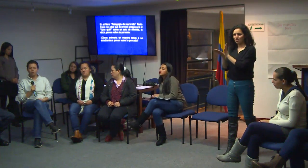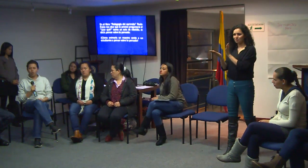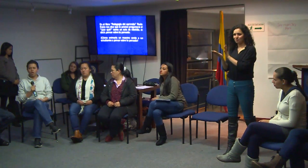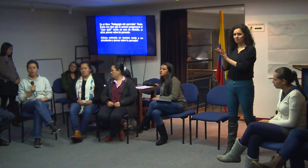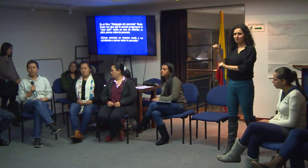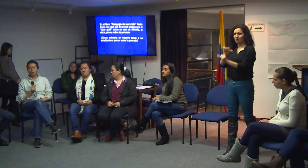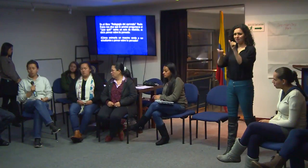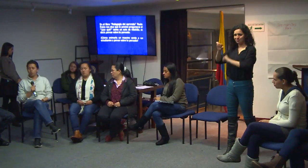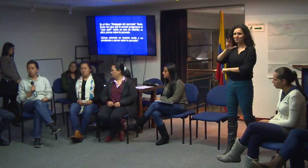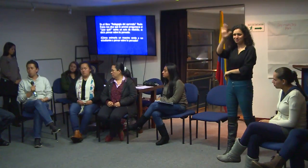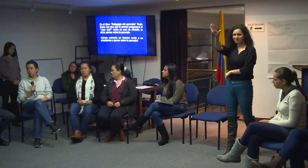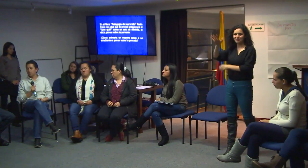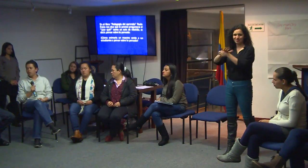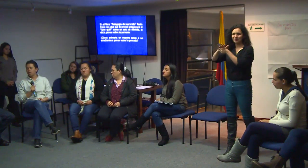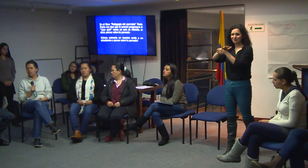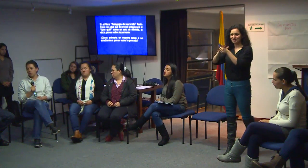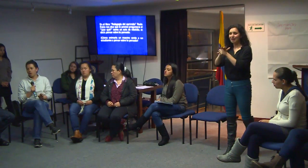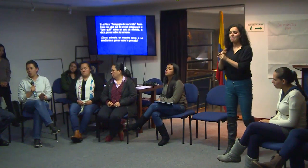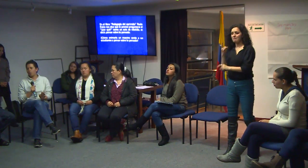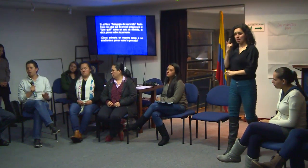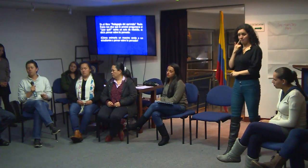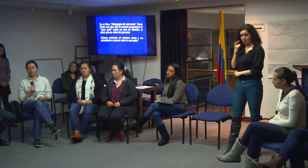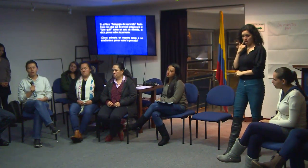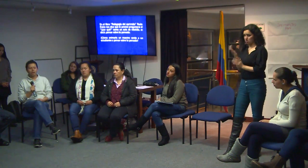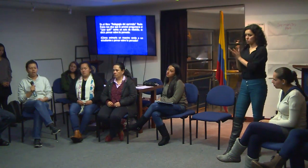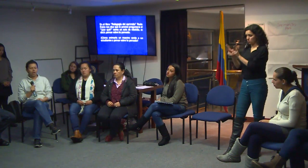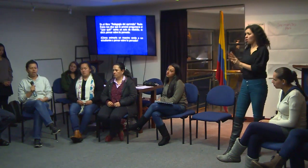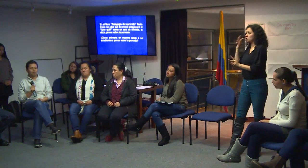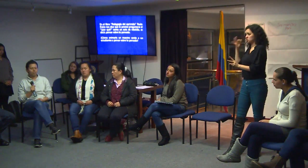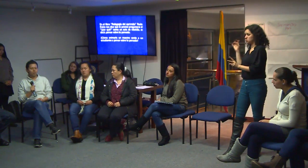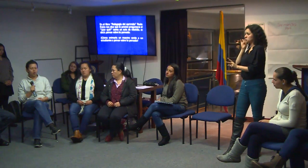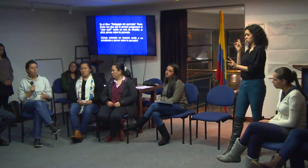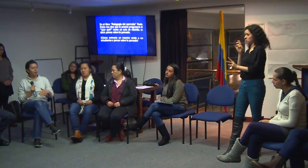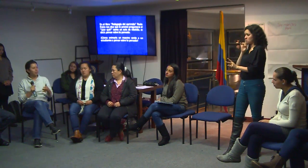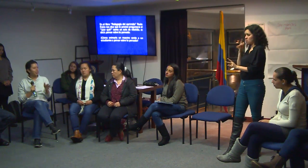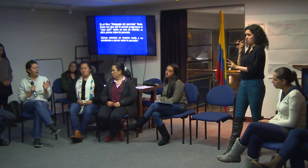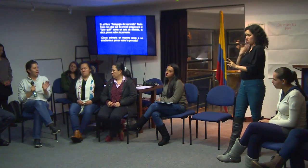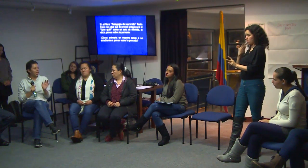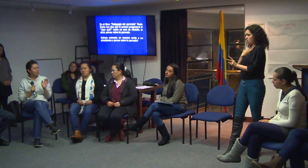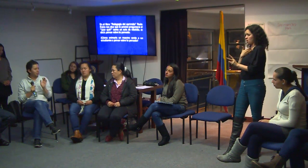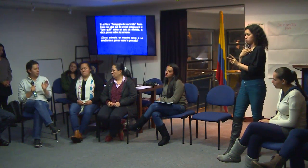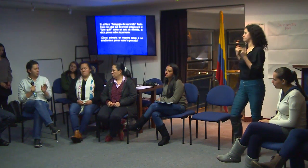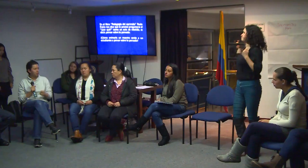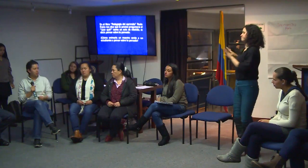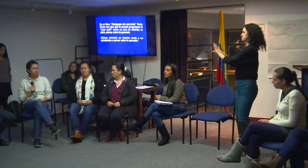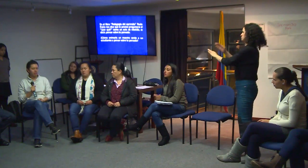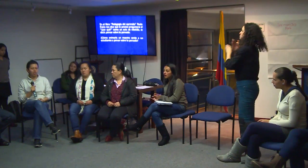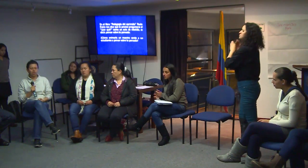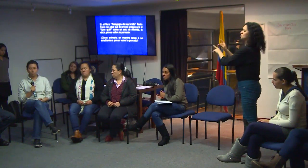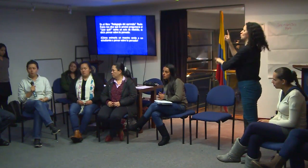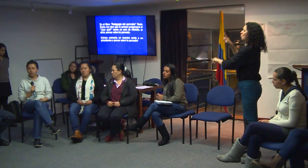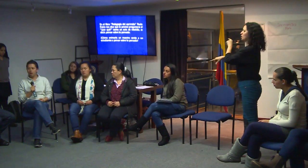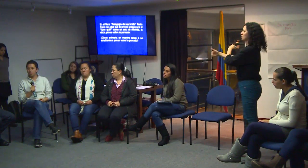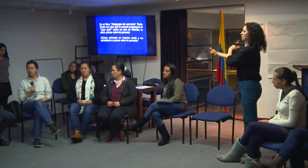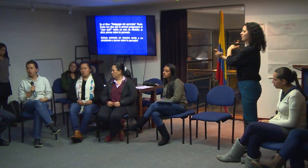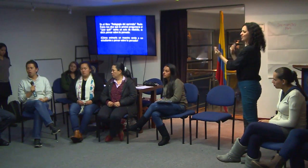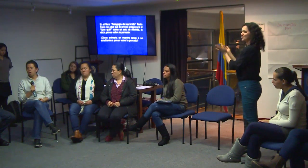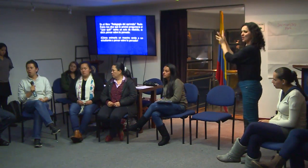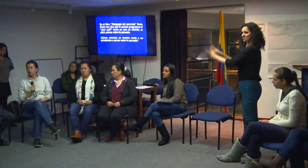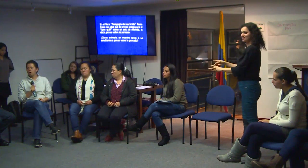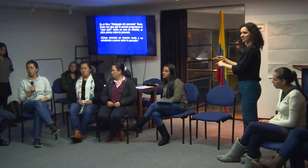padres estudiantes, tanto sordos como oyentes, decidieron no permitir el ingreso del